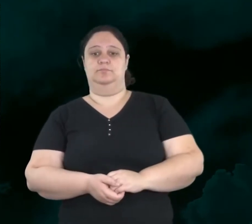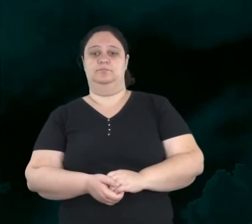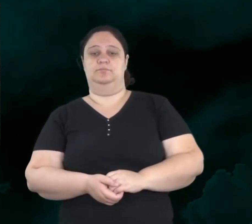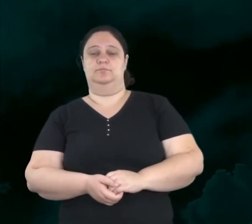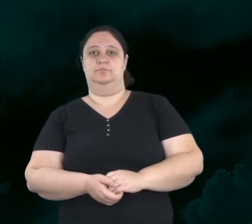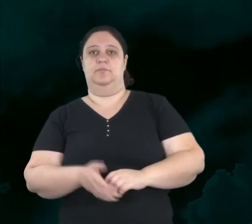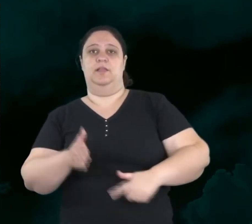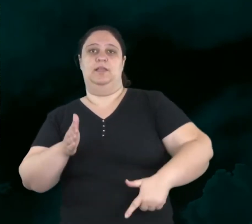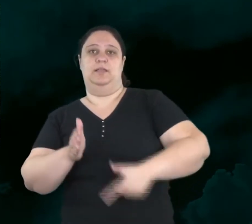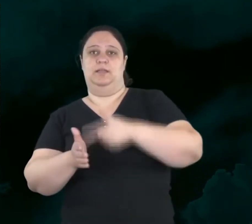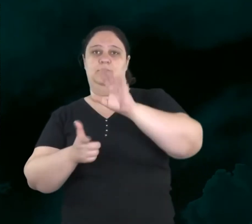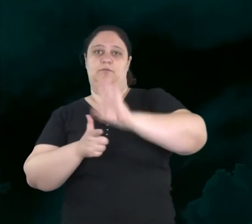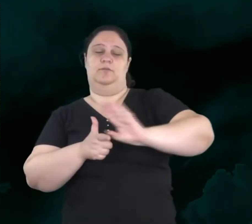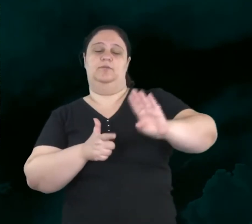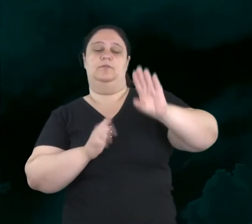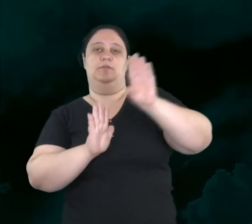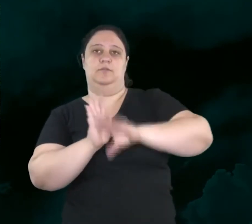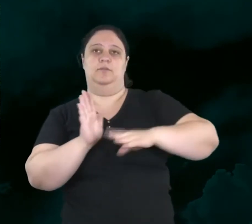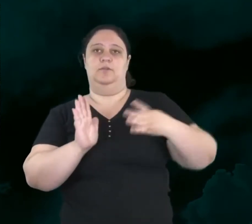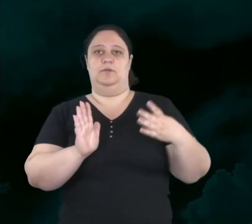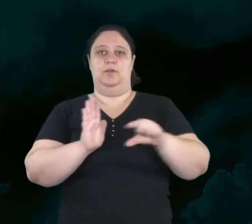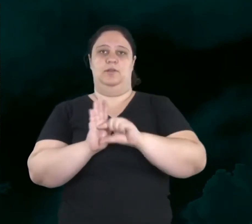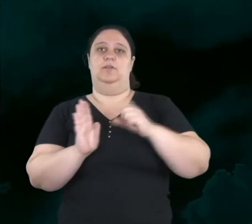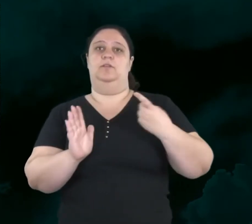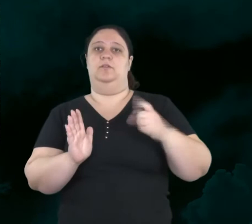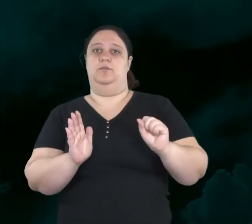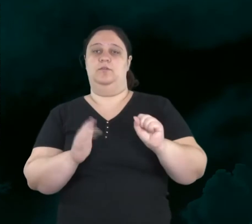2 Coríntios 4:18, ali fala que